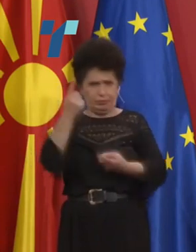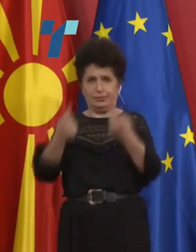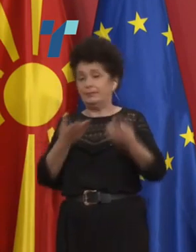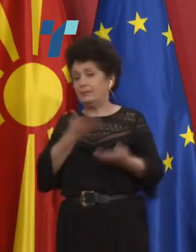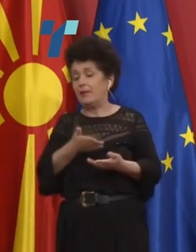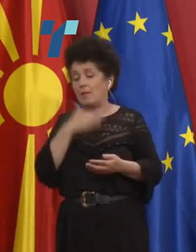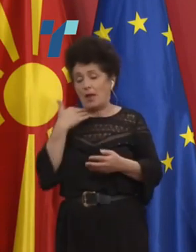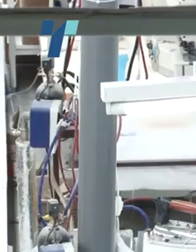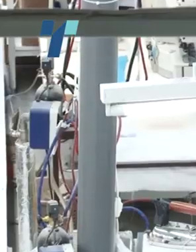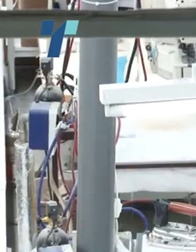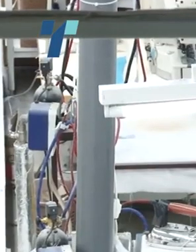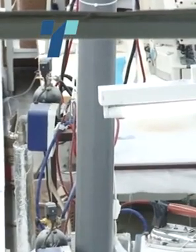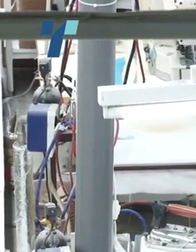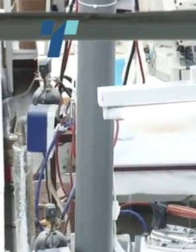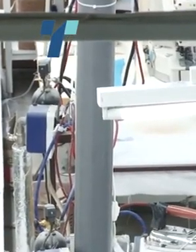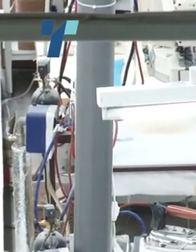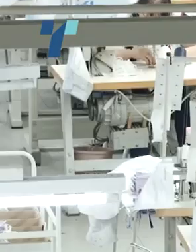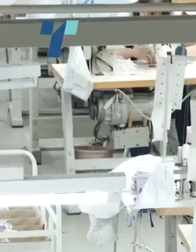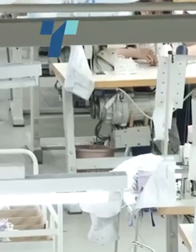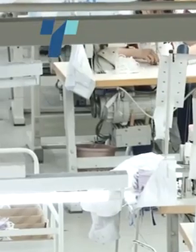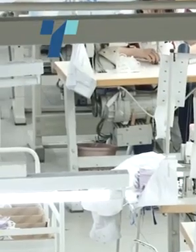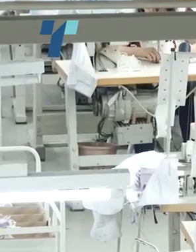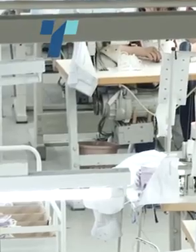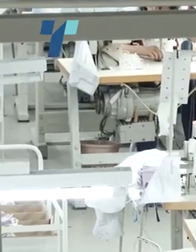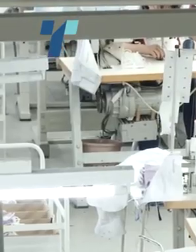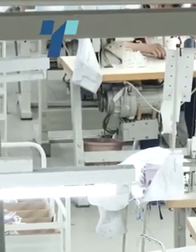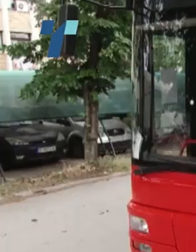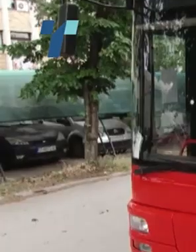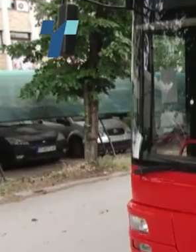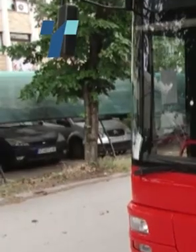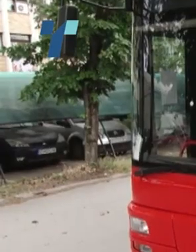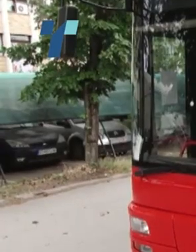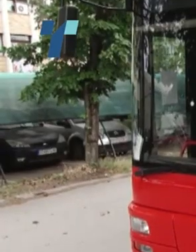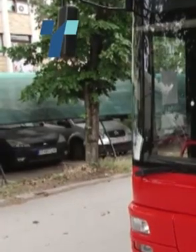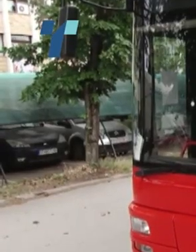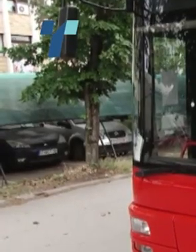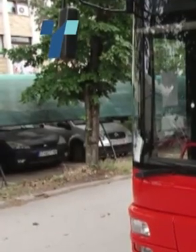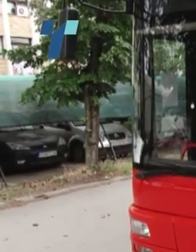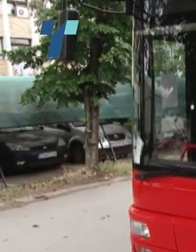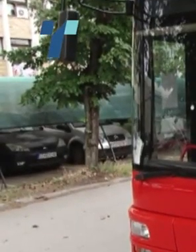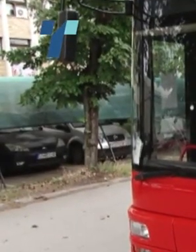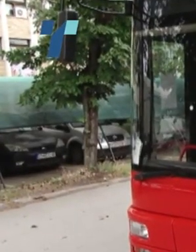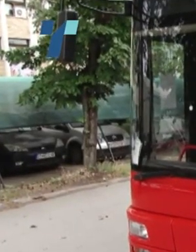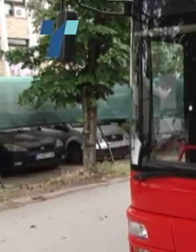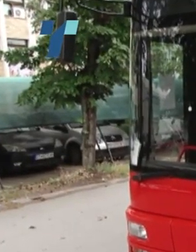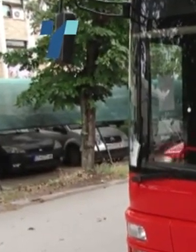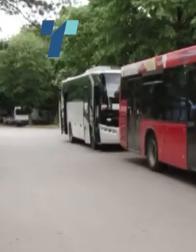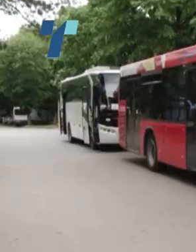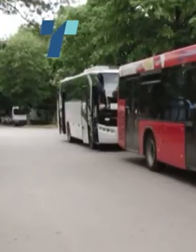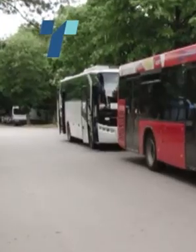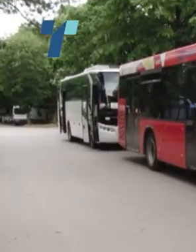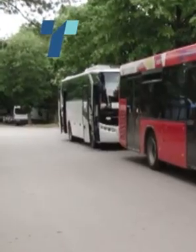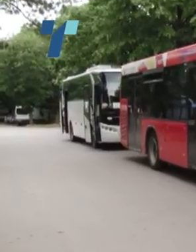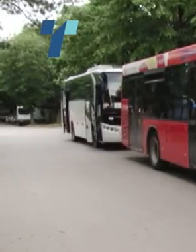нив се преземени мерки. Дури 12 автобуски превозници кои носеле работници во штипските фабрики не ги почитувале мерките.